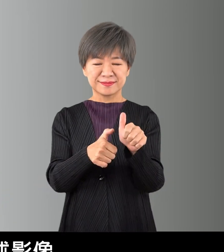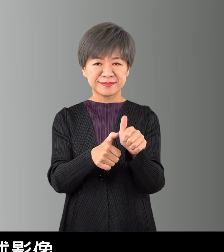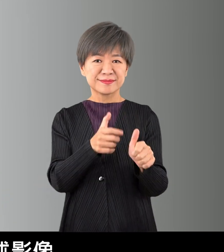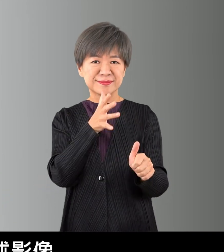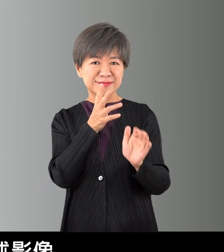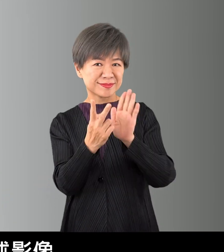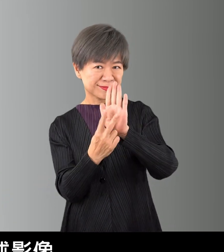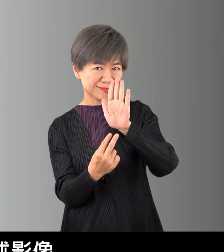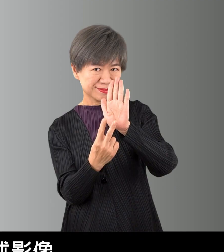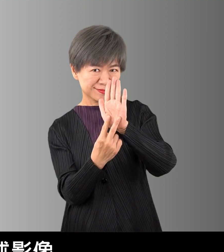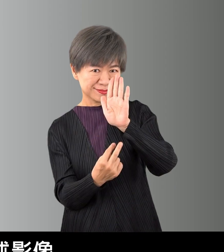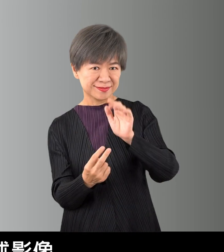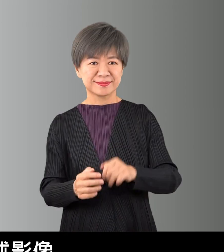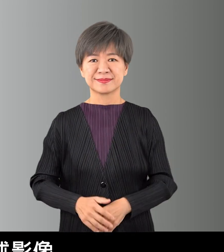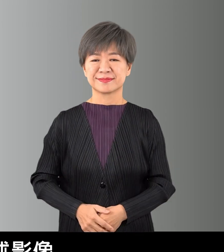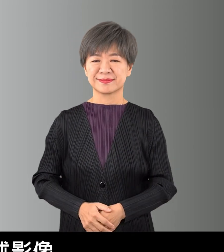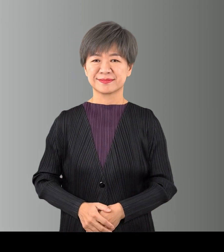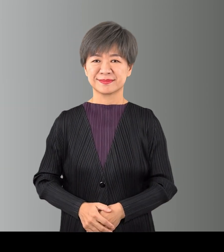画作口述影像。